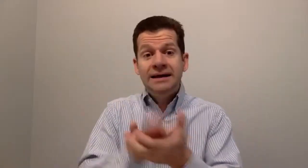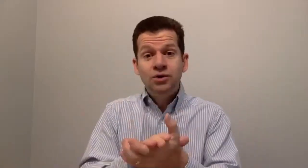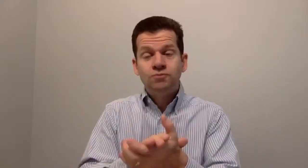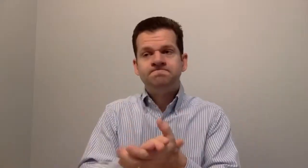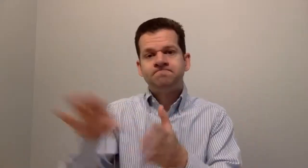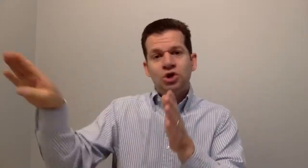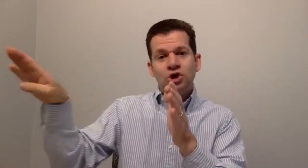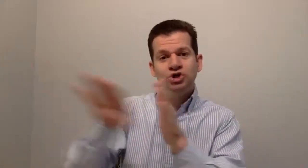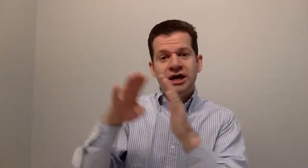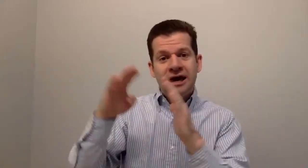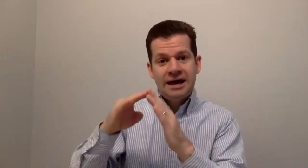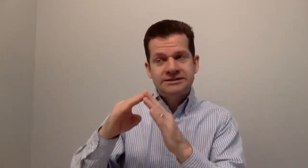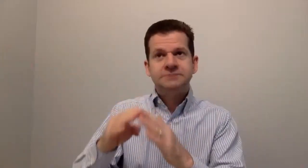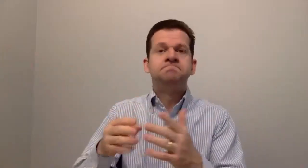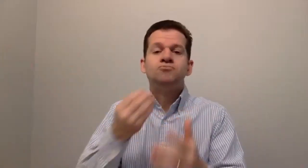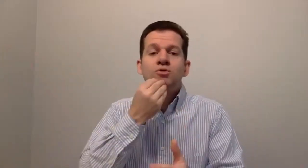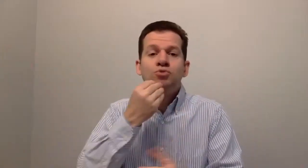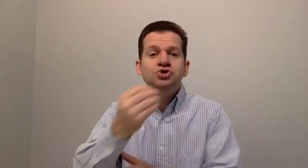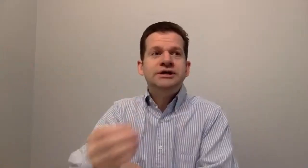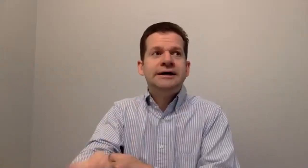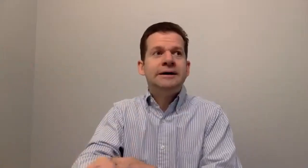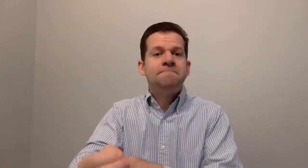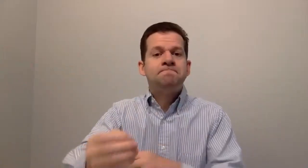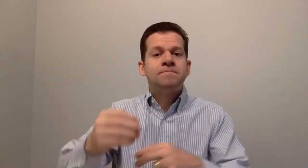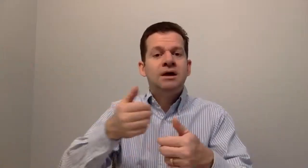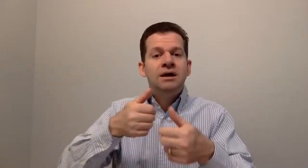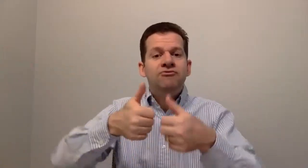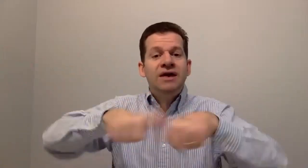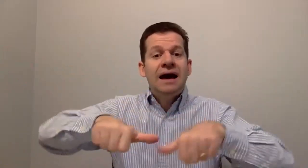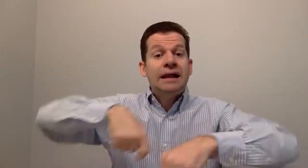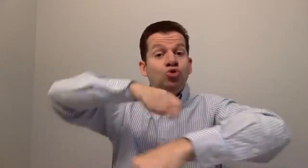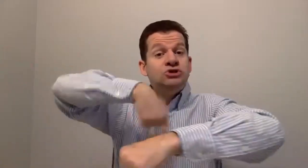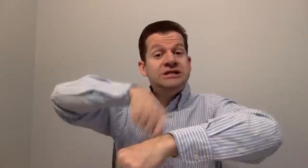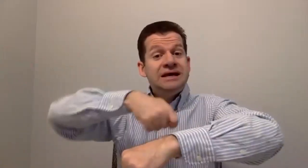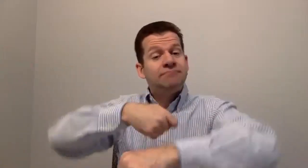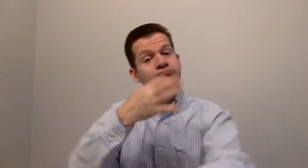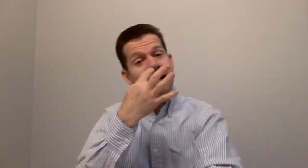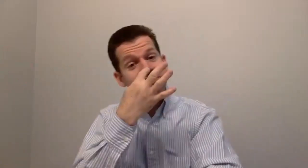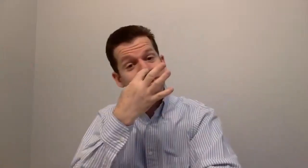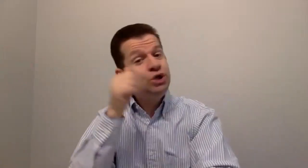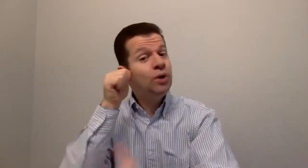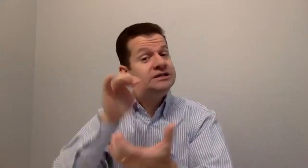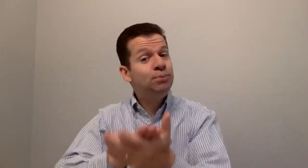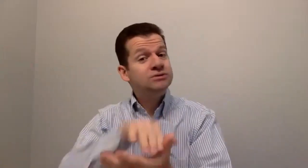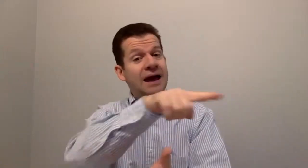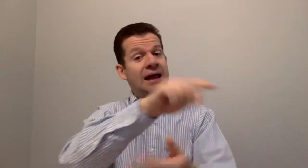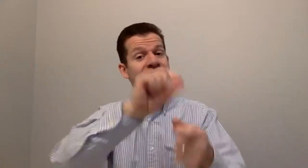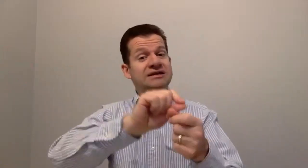marido chega em casa, podia ficar na cozinha assistindo a esposa, ela